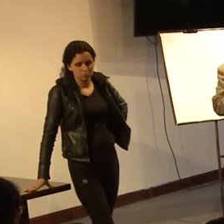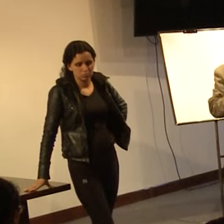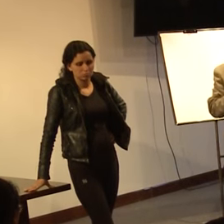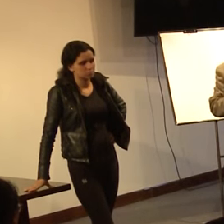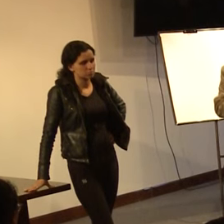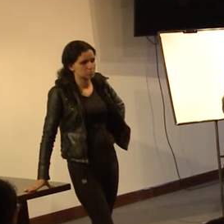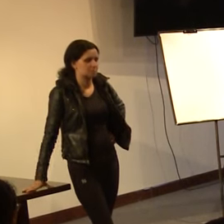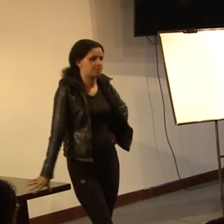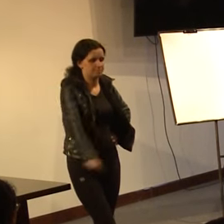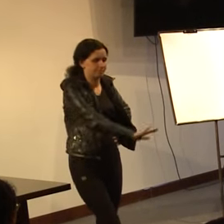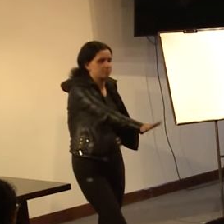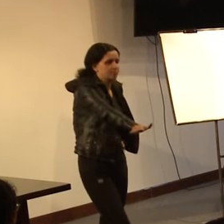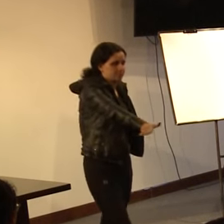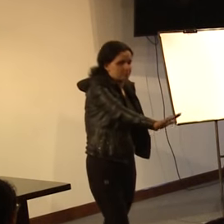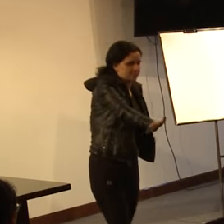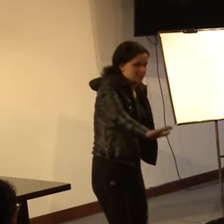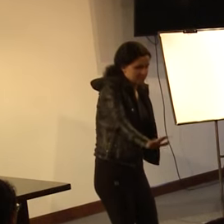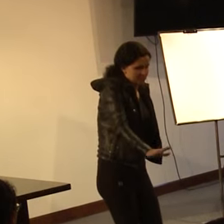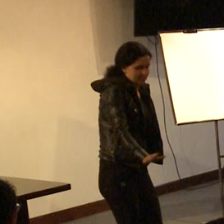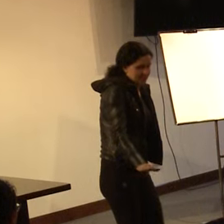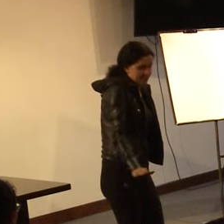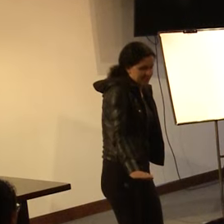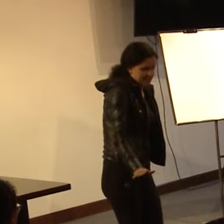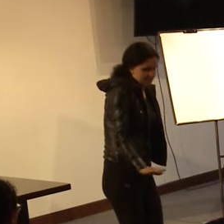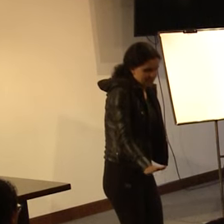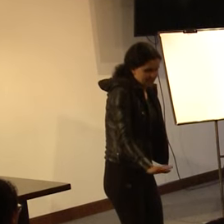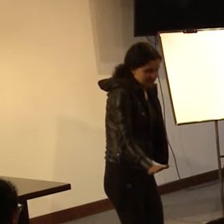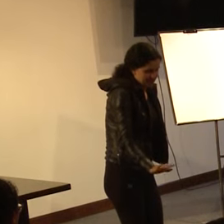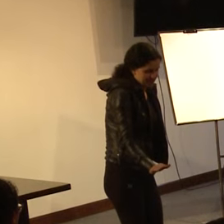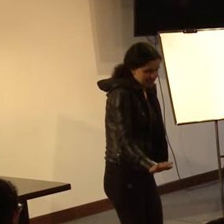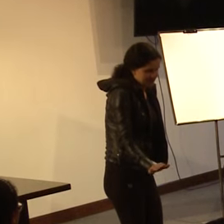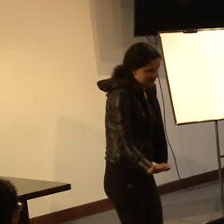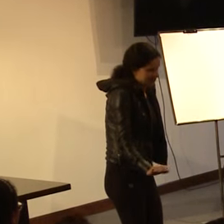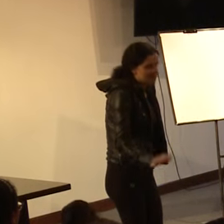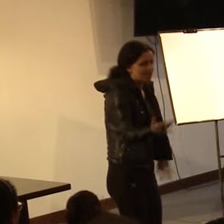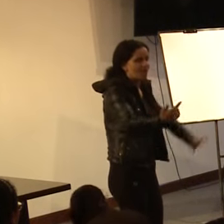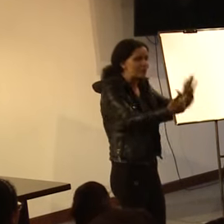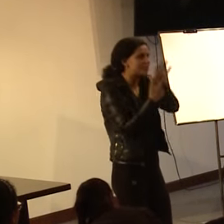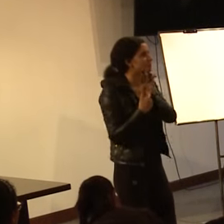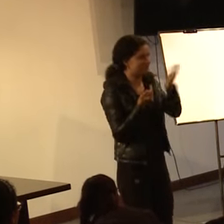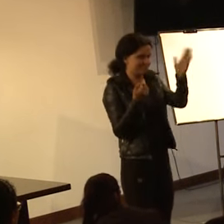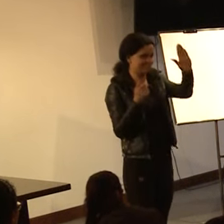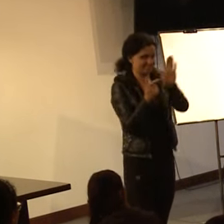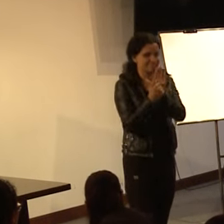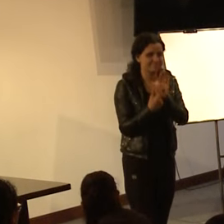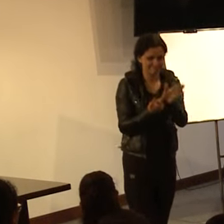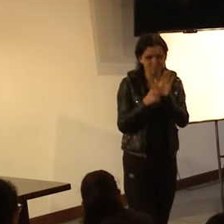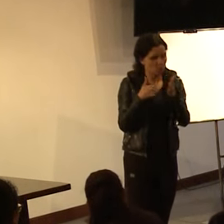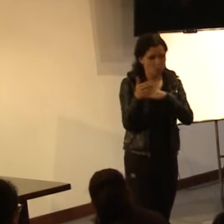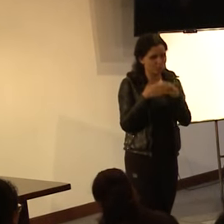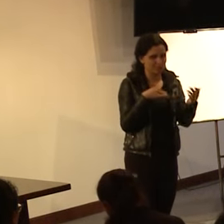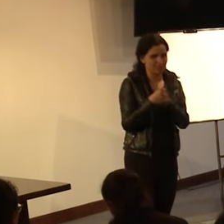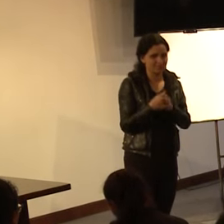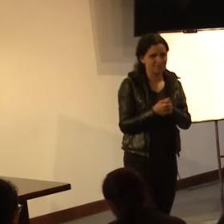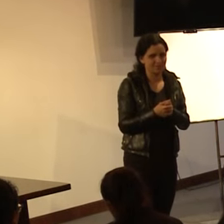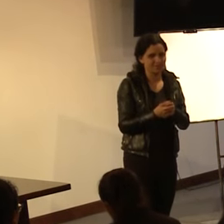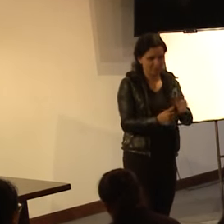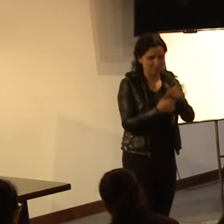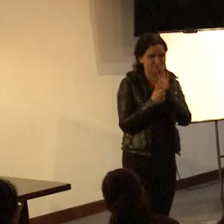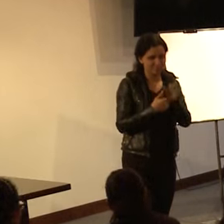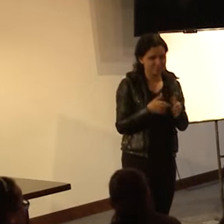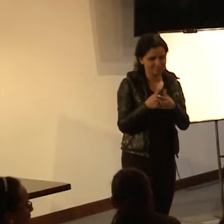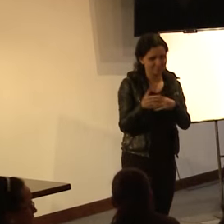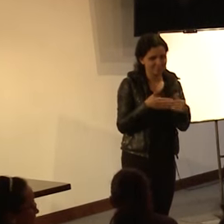Listo, vamos a parar ahí. Ya no exageren, no se sobreactúen con el tema del dibujo. A ver, quiero que me los muestren, volteenlos así solamente para ver que no se vayan a burlar.